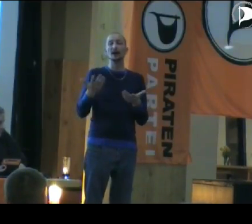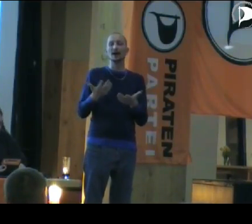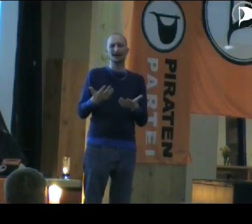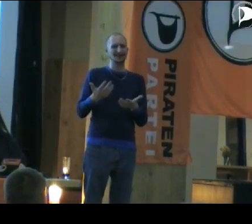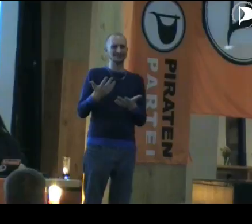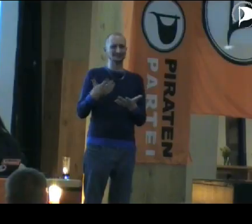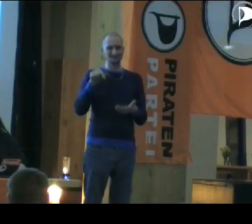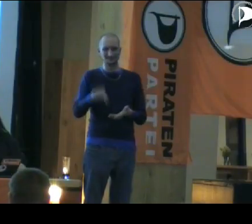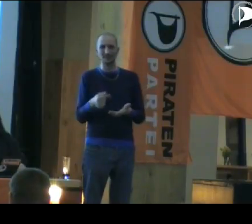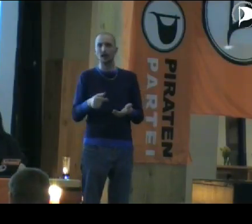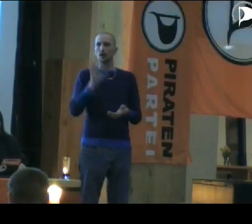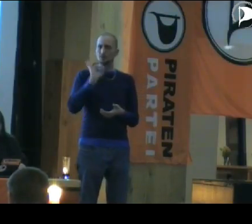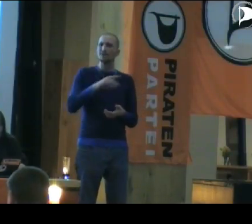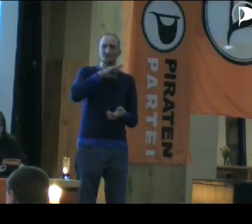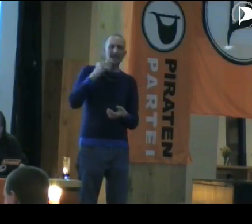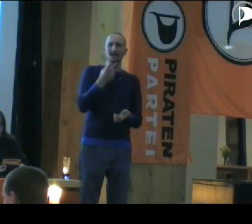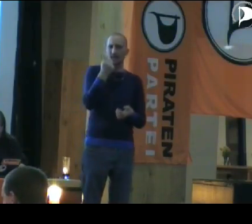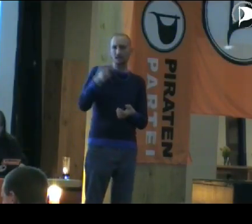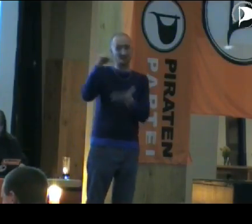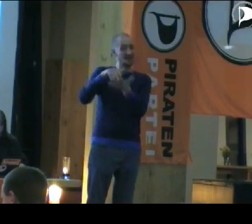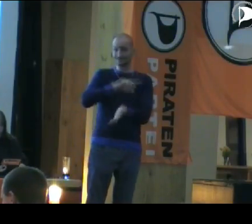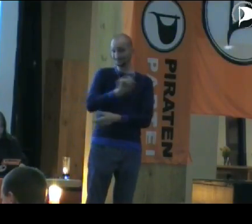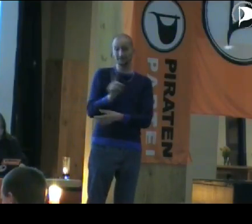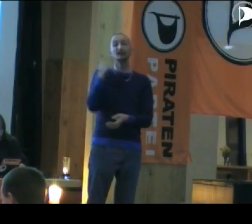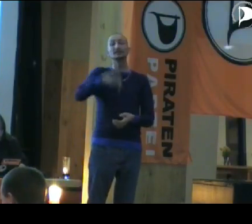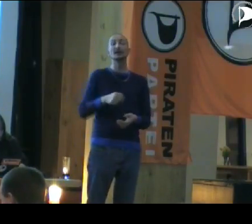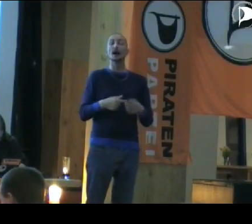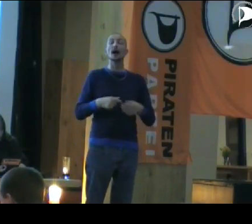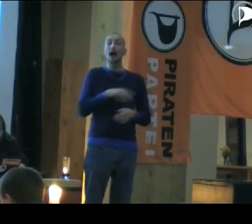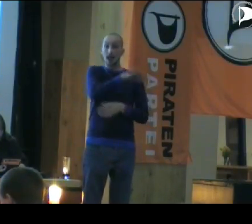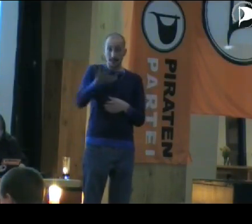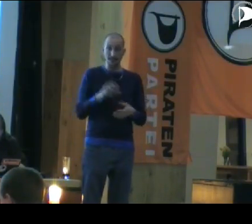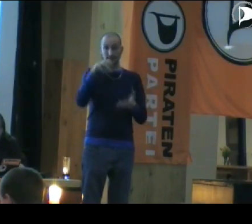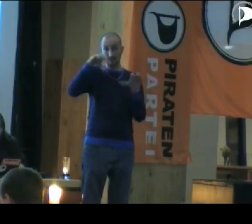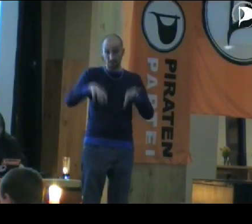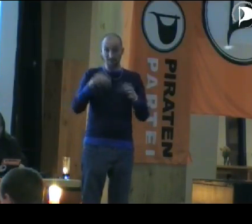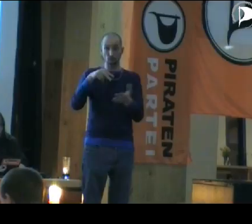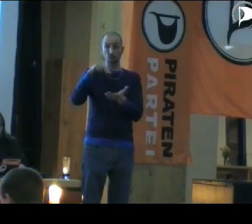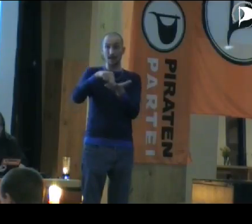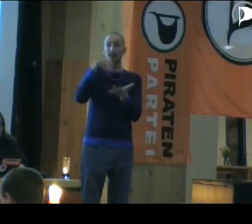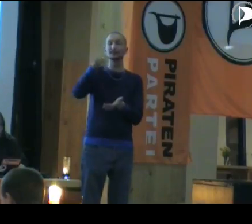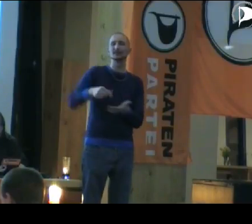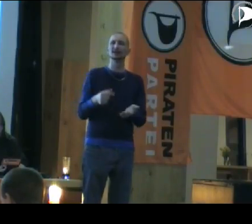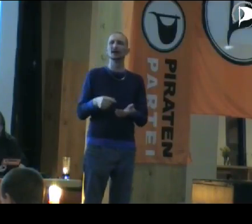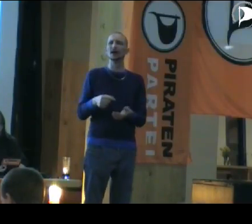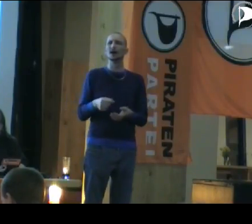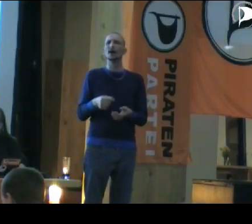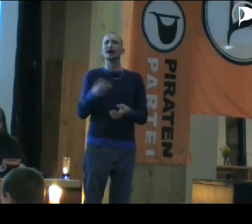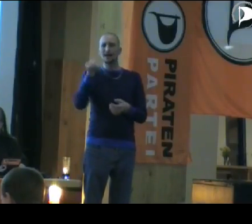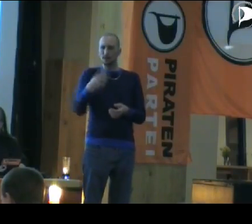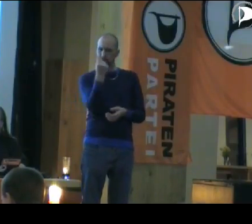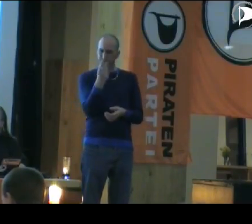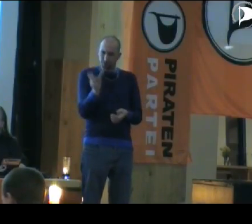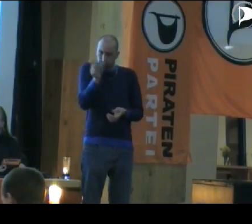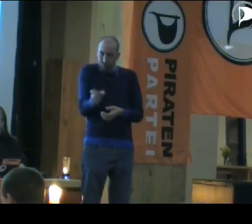man eine landesgeschäftsführer reinhold gehabt als heute meint hubert schäfer umschließen oder viel geschäft wieder auszusteigen aber das